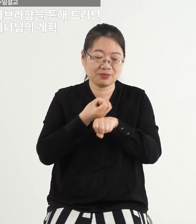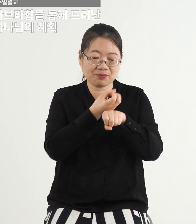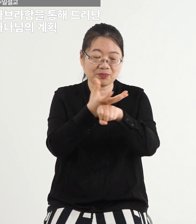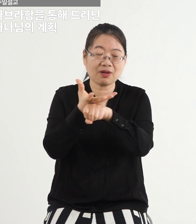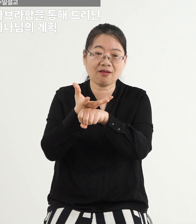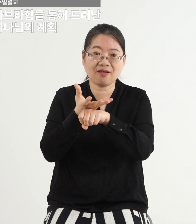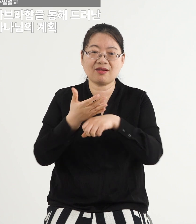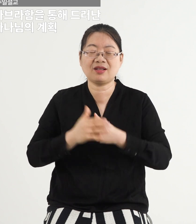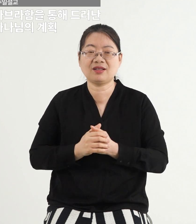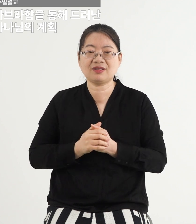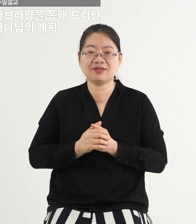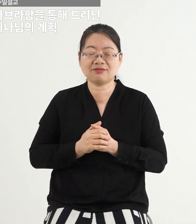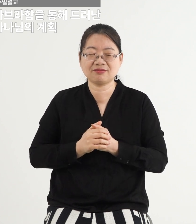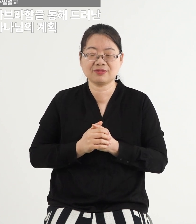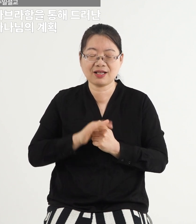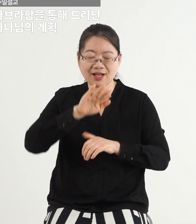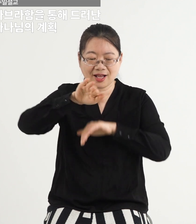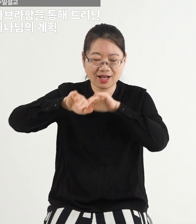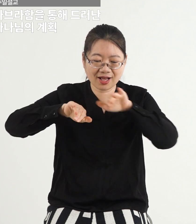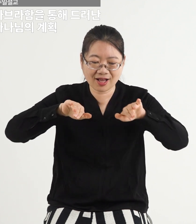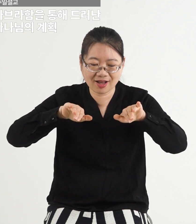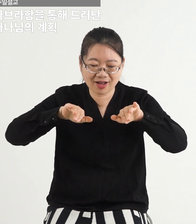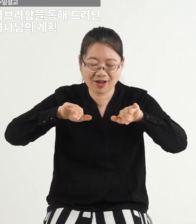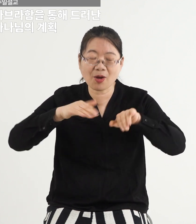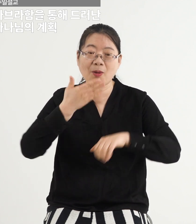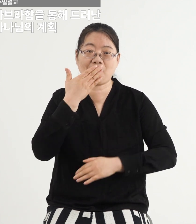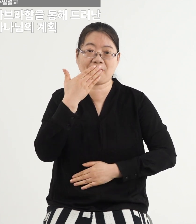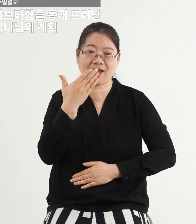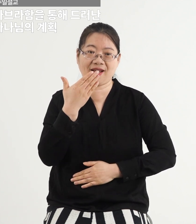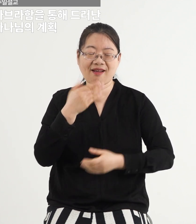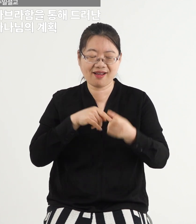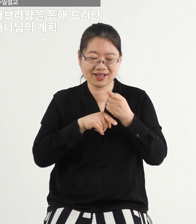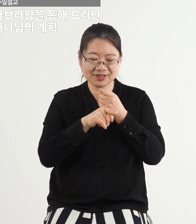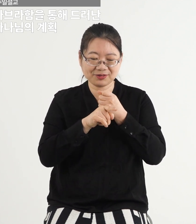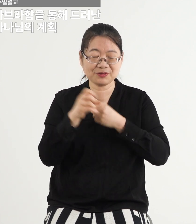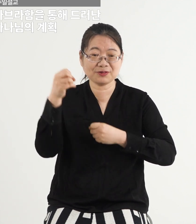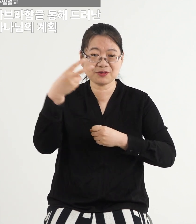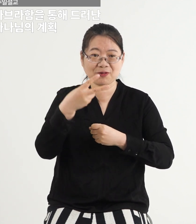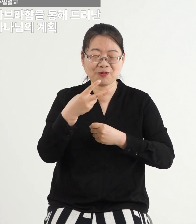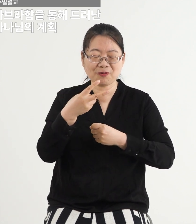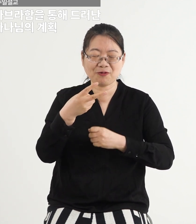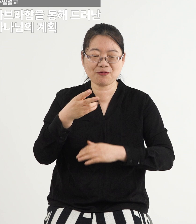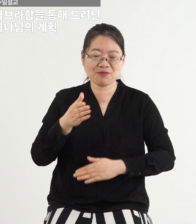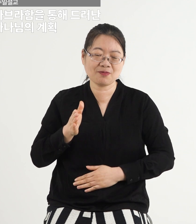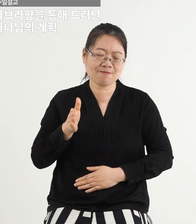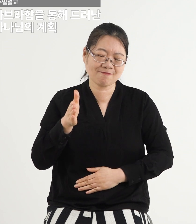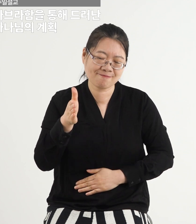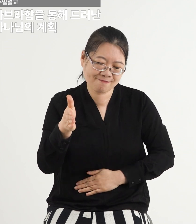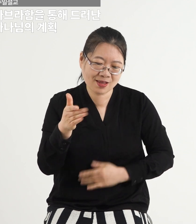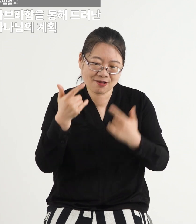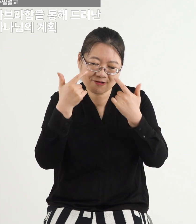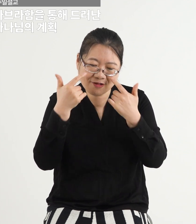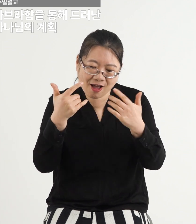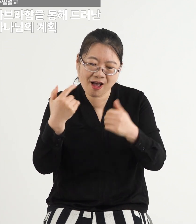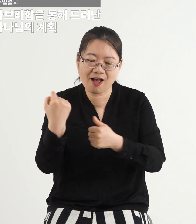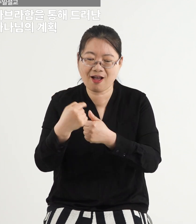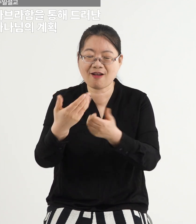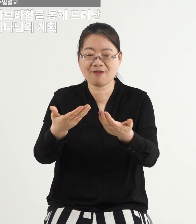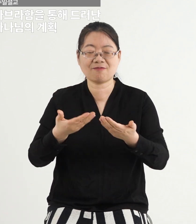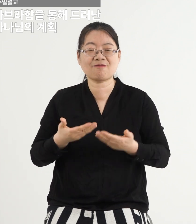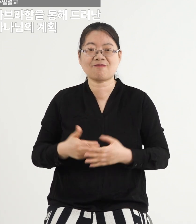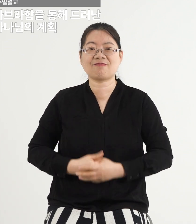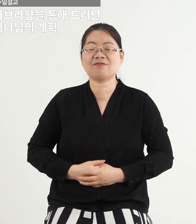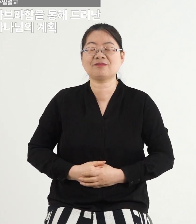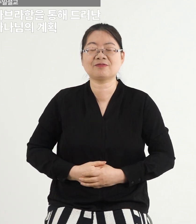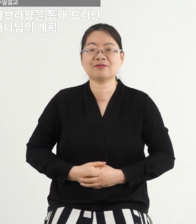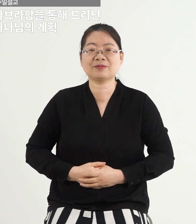들려주시면서 해치고 나갈 이유와 방향을 정확하게 말씀하십니다.